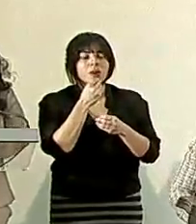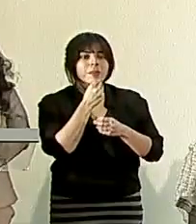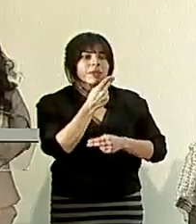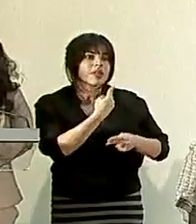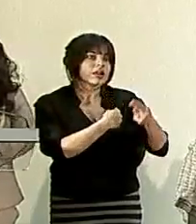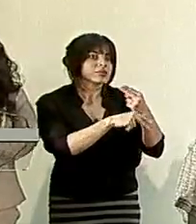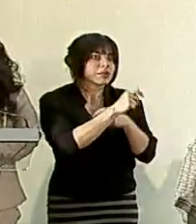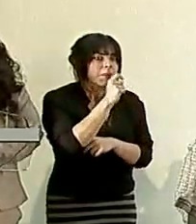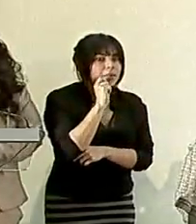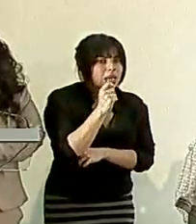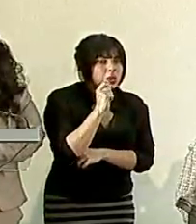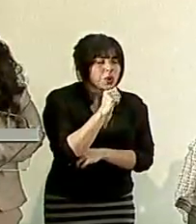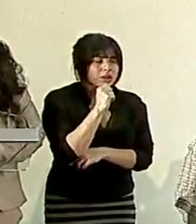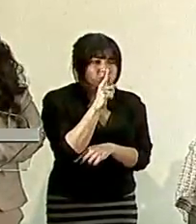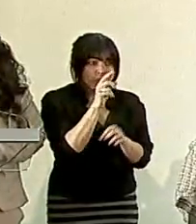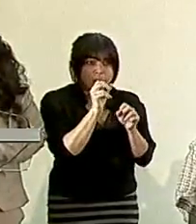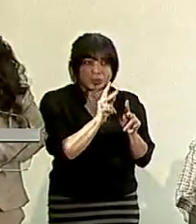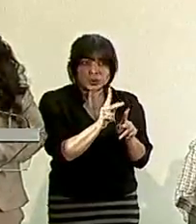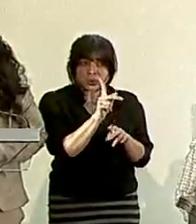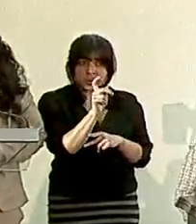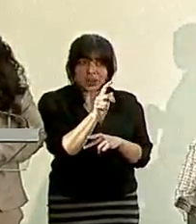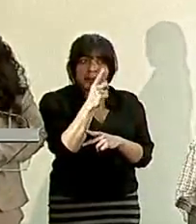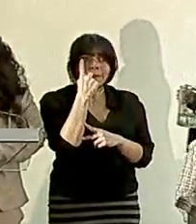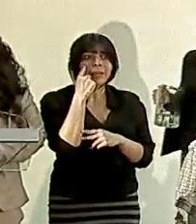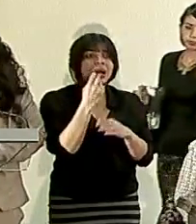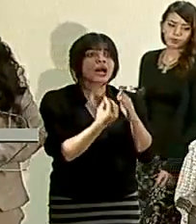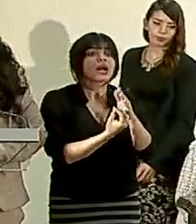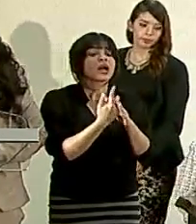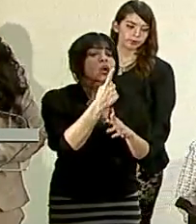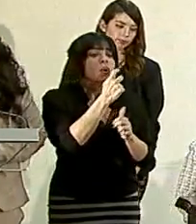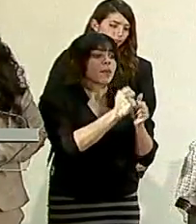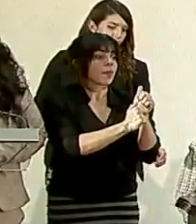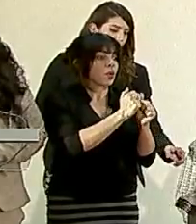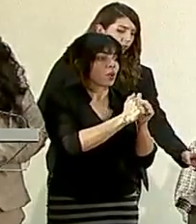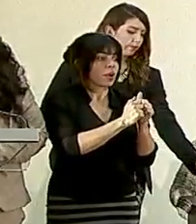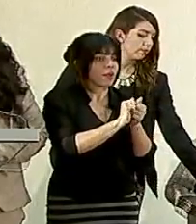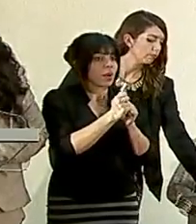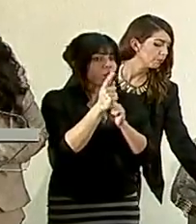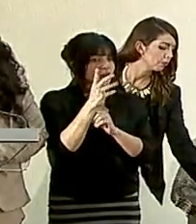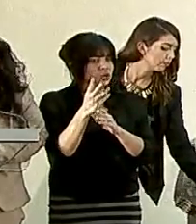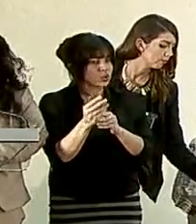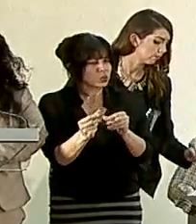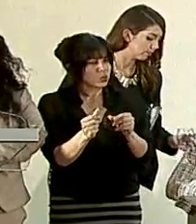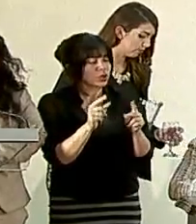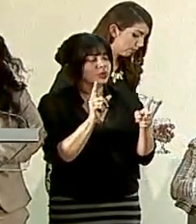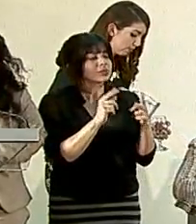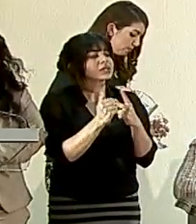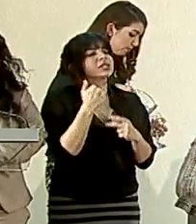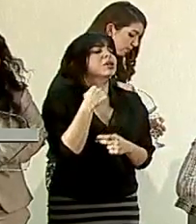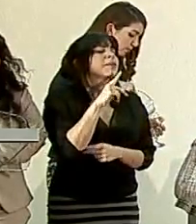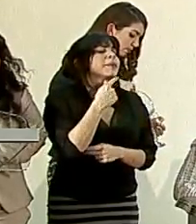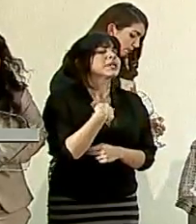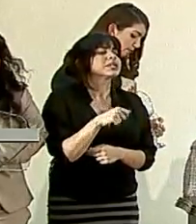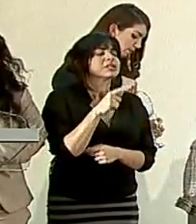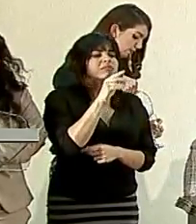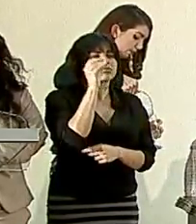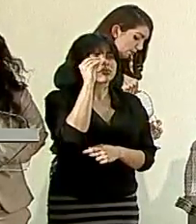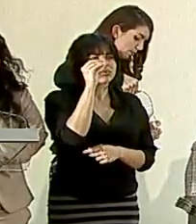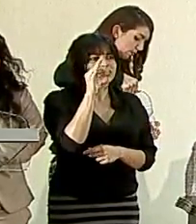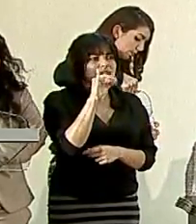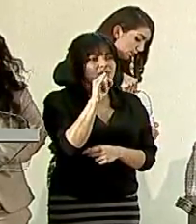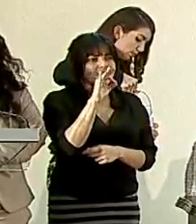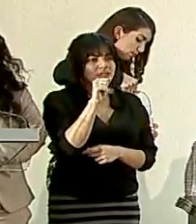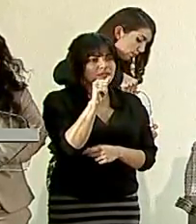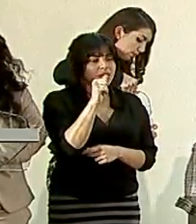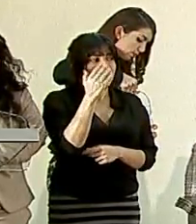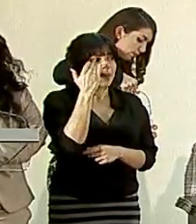la marihuana a ellos? ¿No es una oportunidad para crear de un problema una solución? Y señor presidente, ¿qué piensa usted de FIFA?